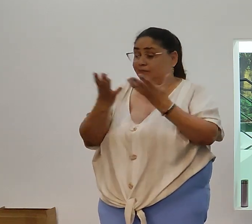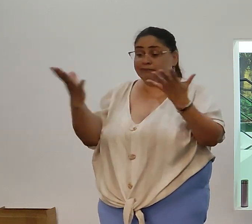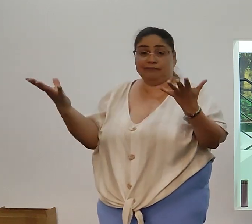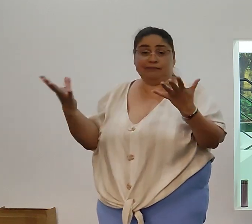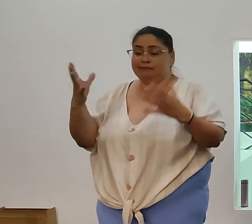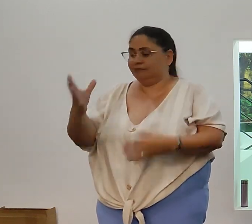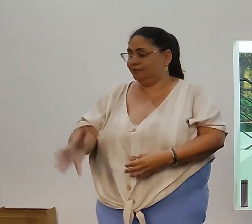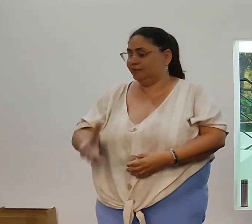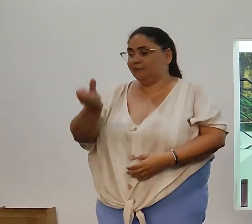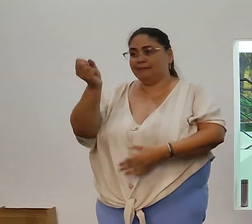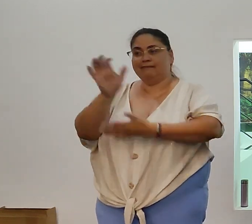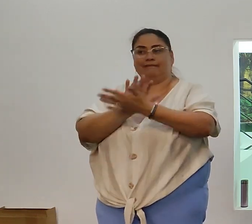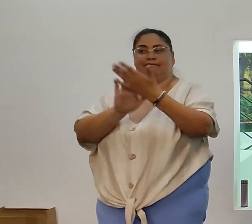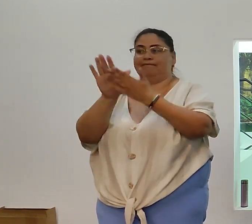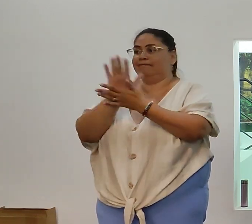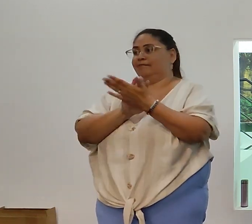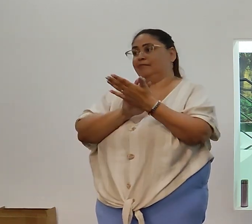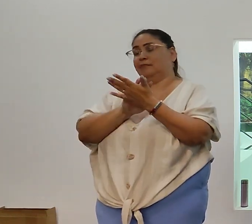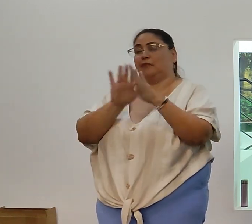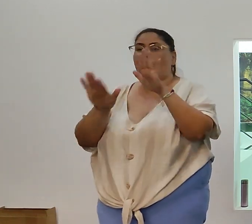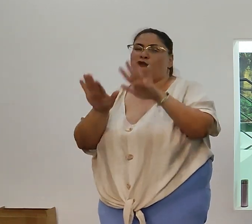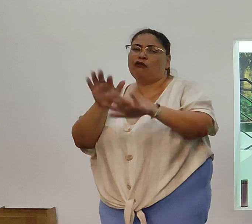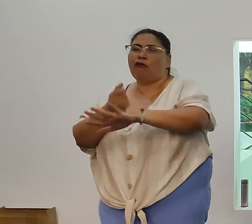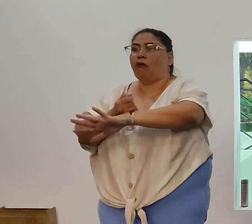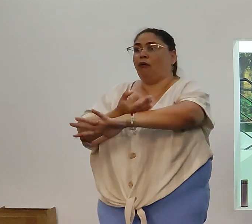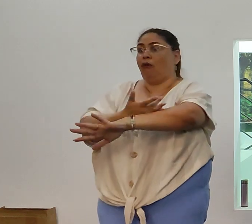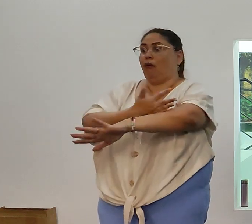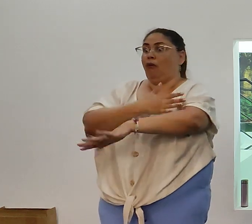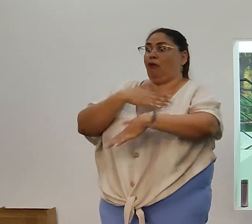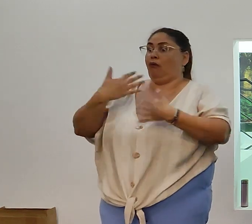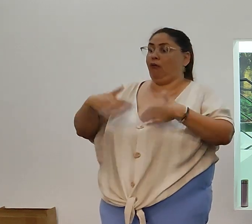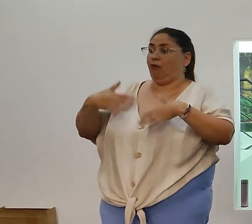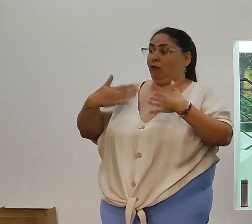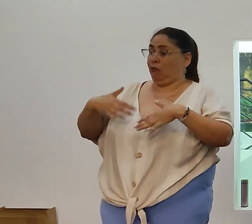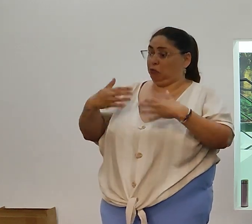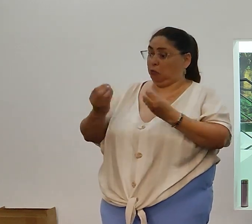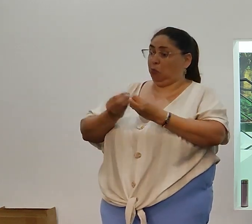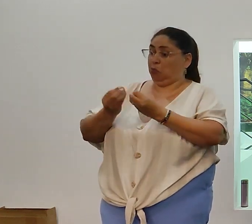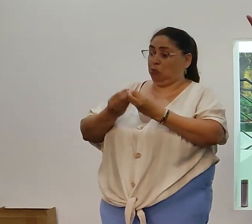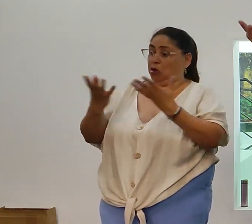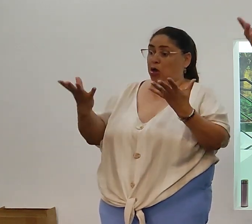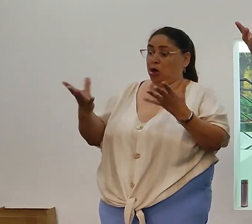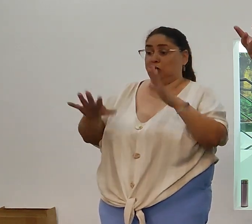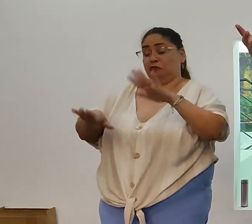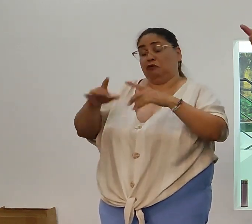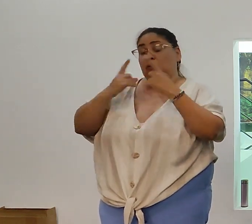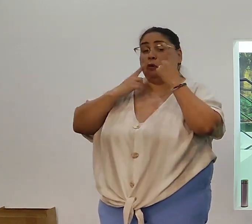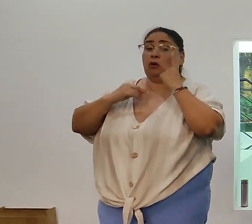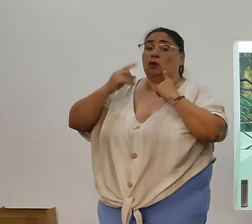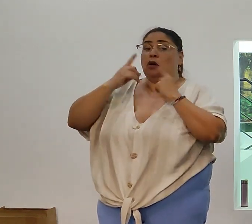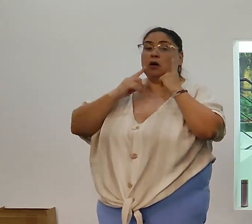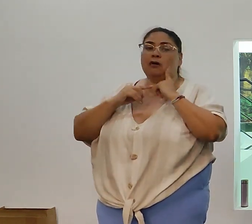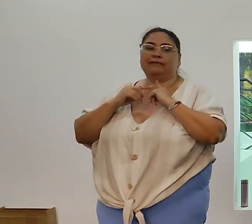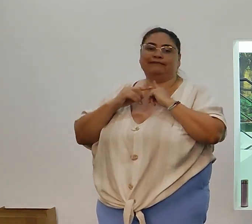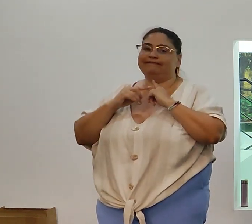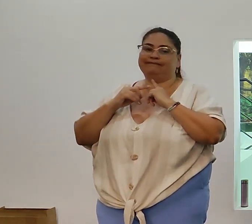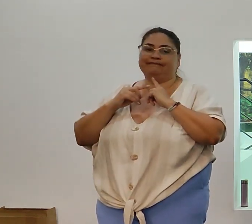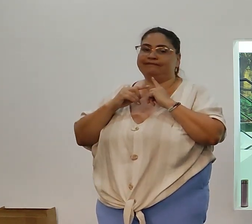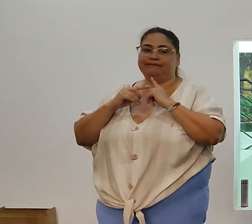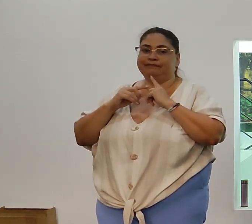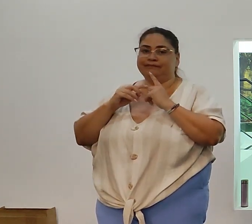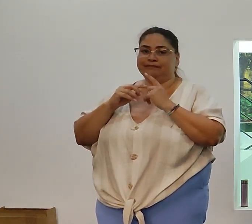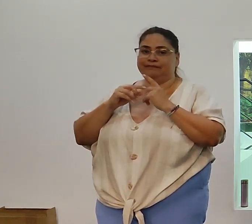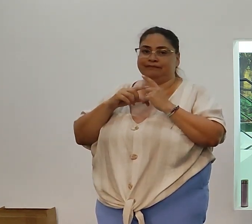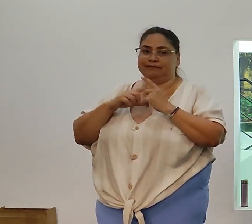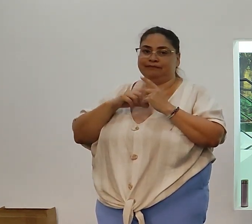Milagre não salva ninguém. Pode até te emocionar, é verdade. Pode até fazer você chorar, é verdade. Mas isso não vai fazer